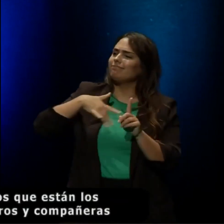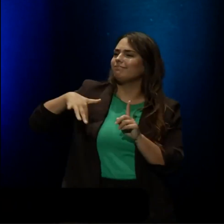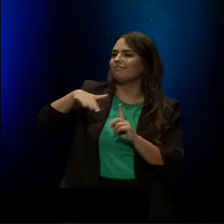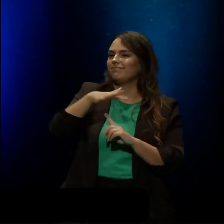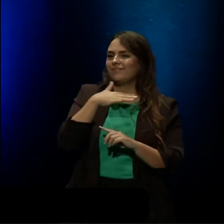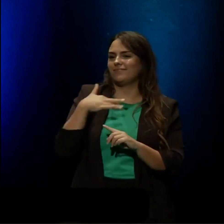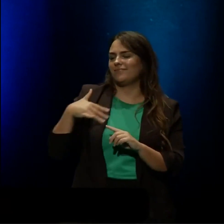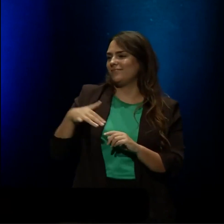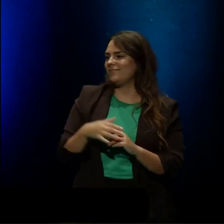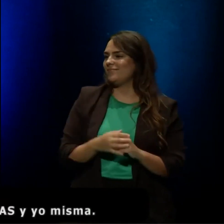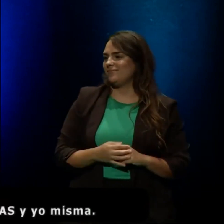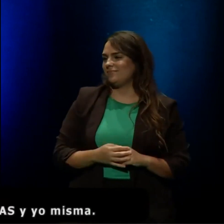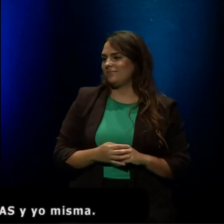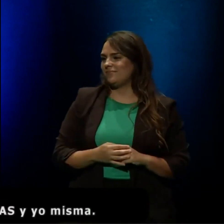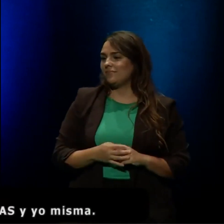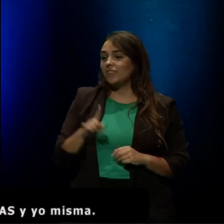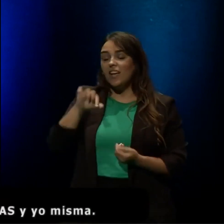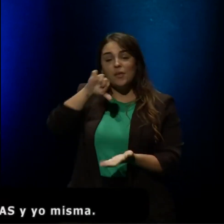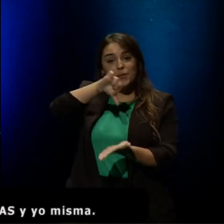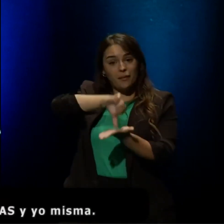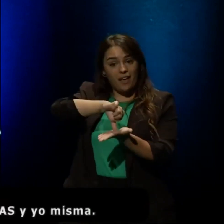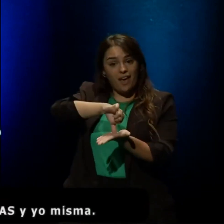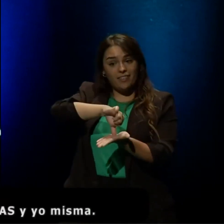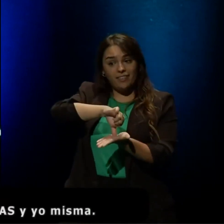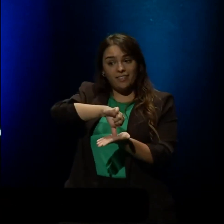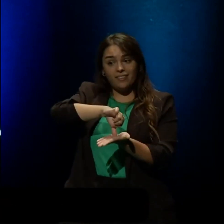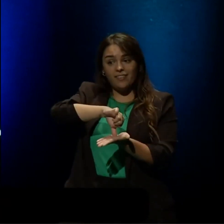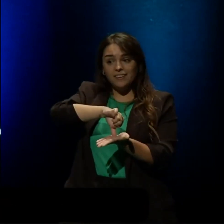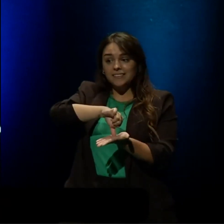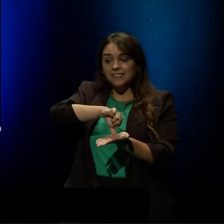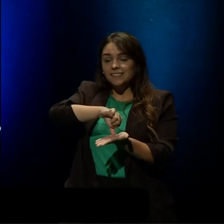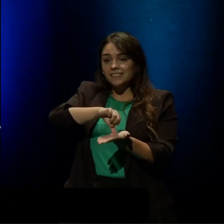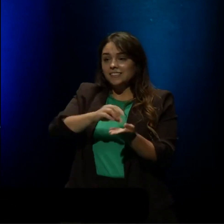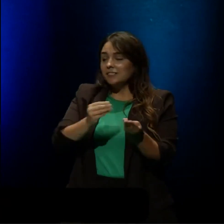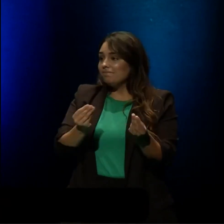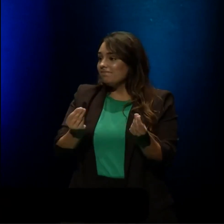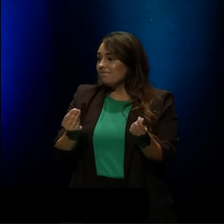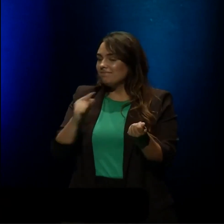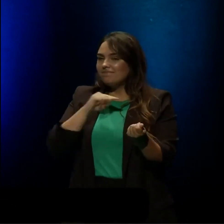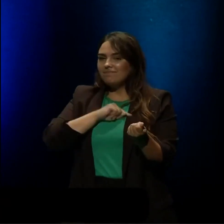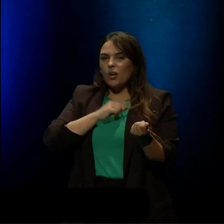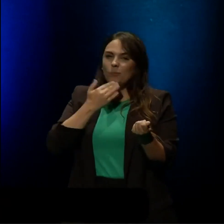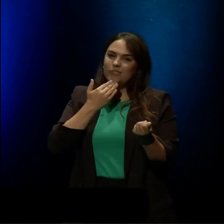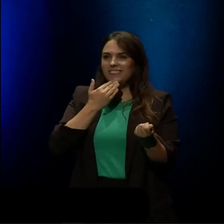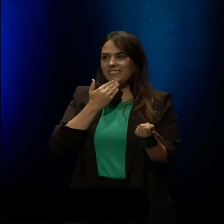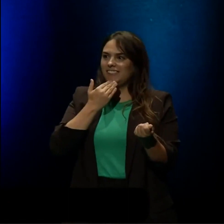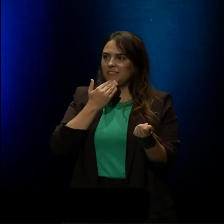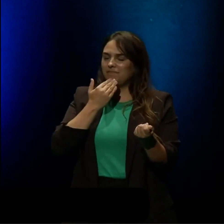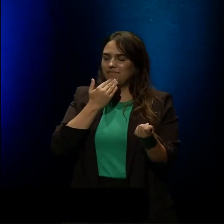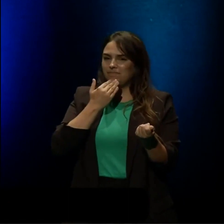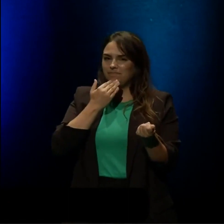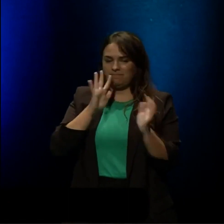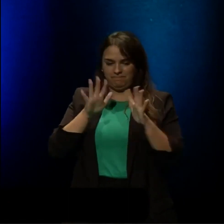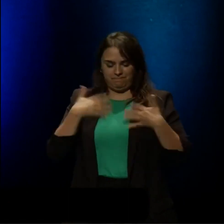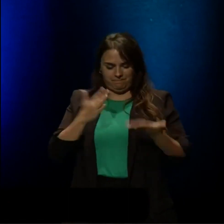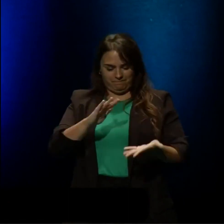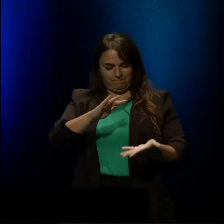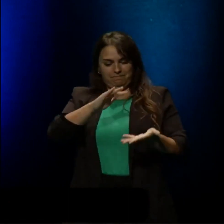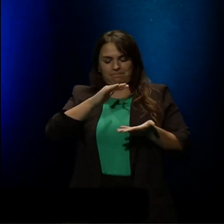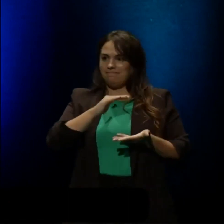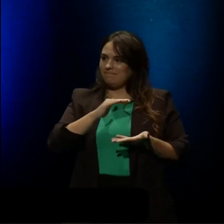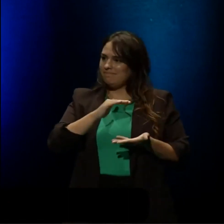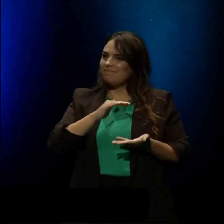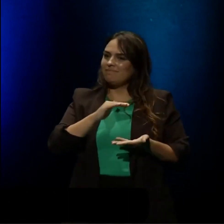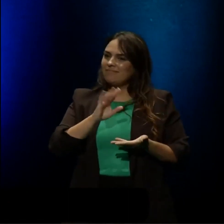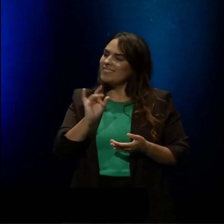Una ciudad que hoy se siente como si le hubieran hecho un regalo, porque realmente tengo